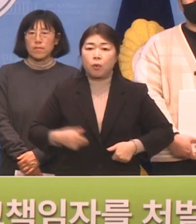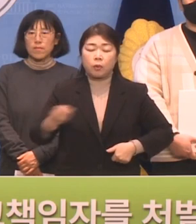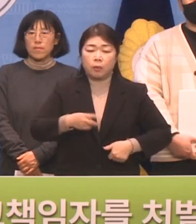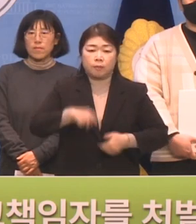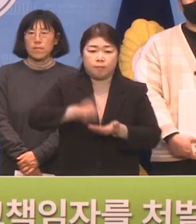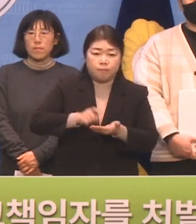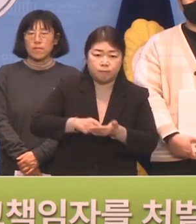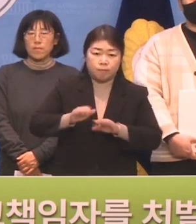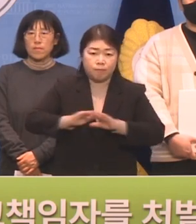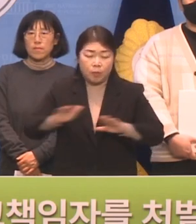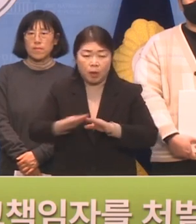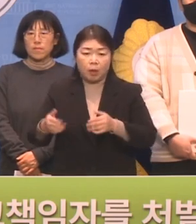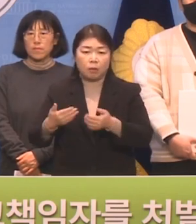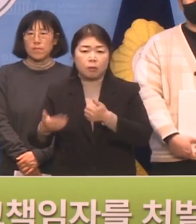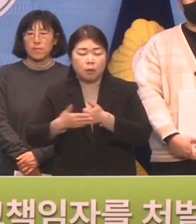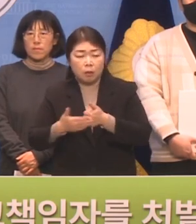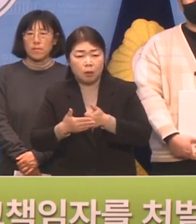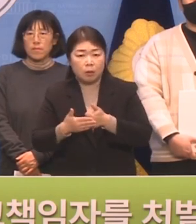조치를 매뉴얼대로 해달라는